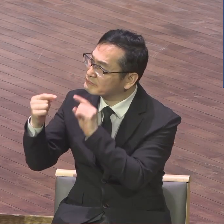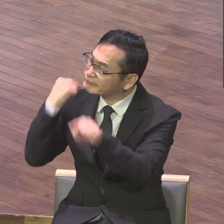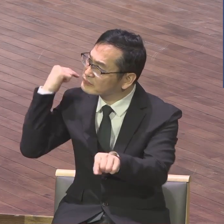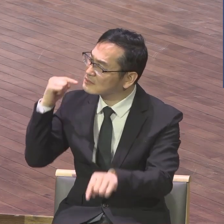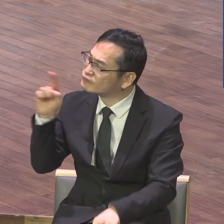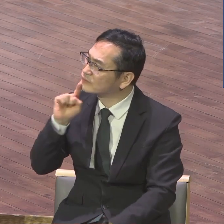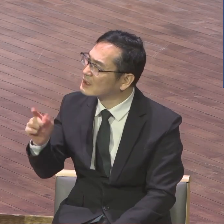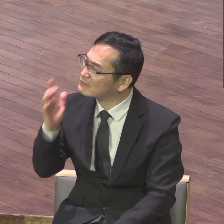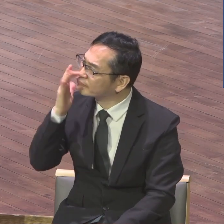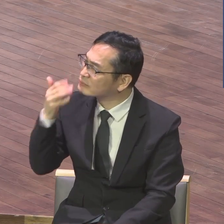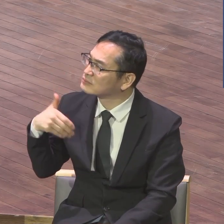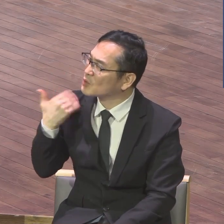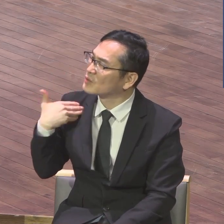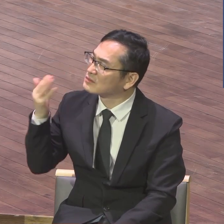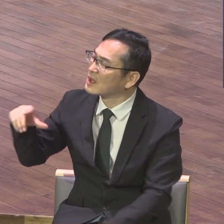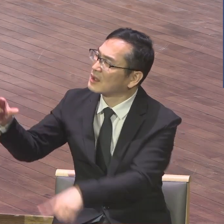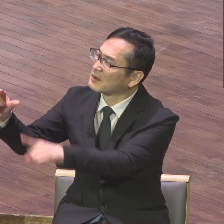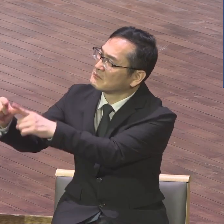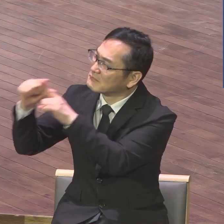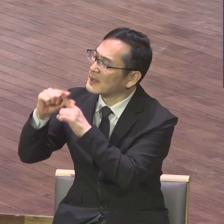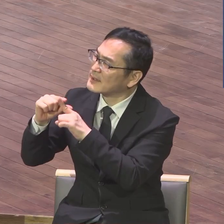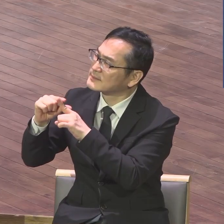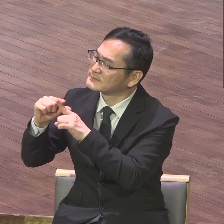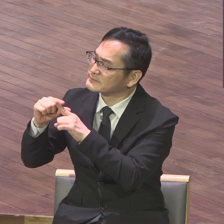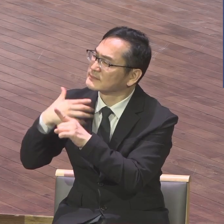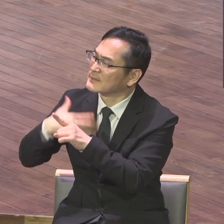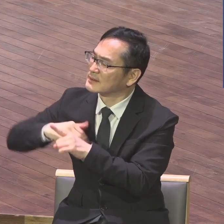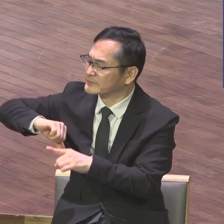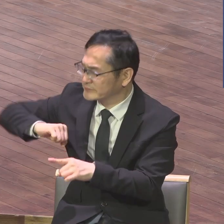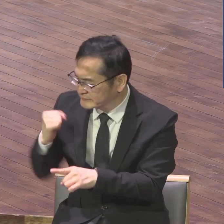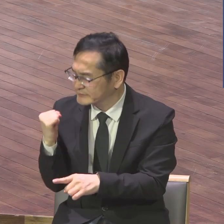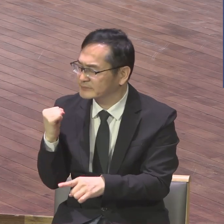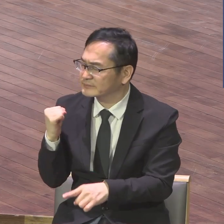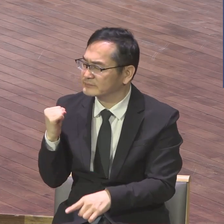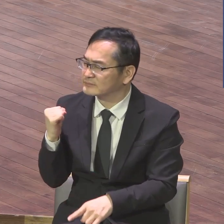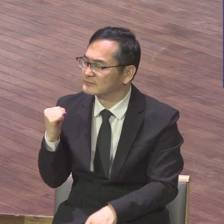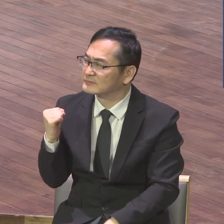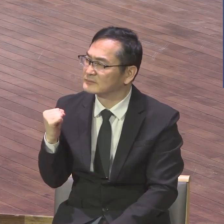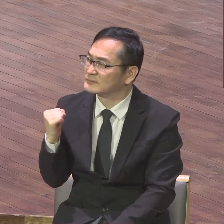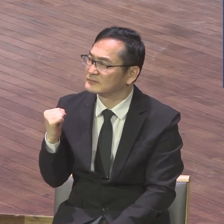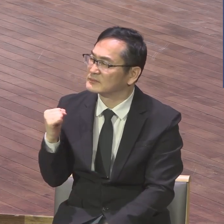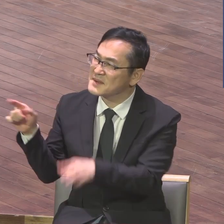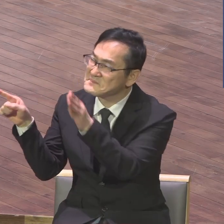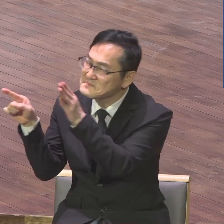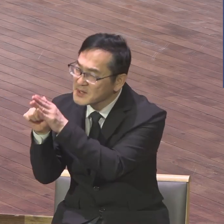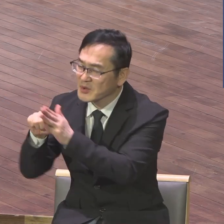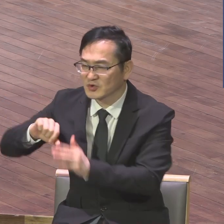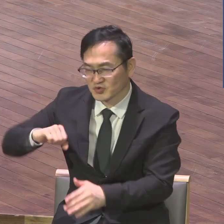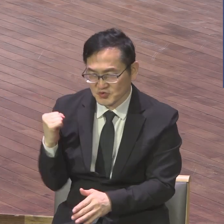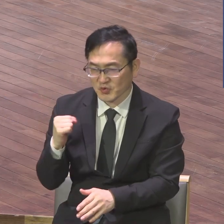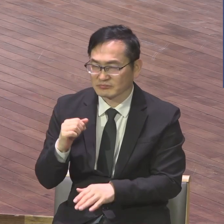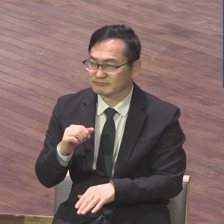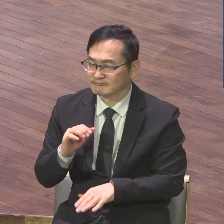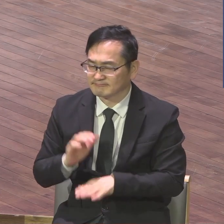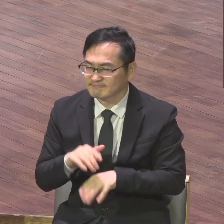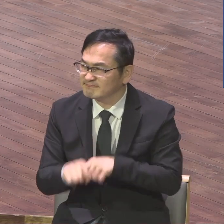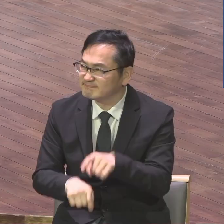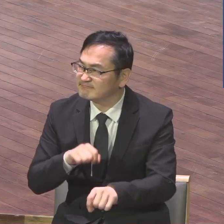없지만은 영적 자세를 가지고 바라볼 때 믿음이 자라게 되어